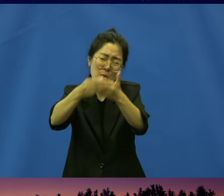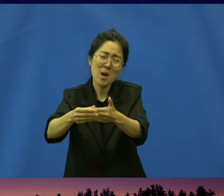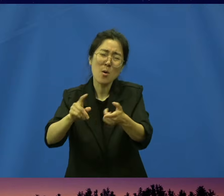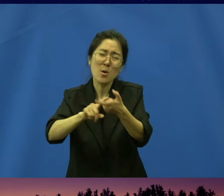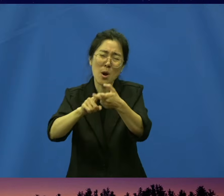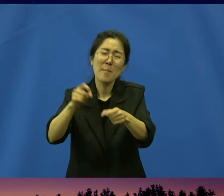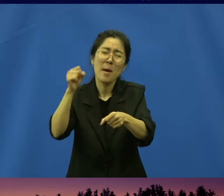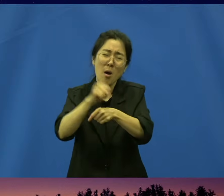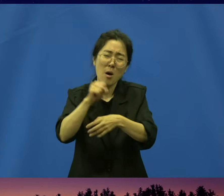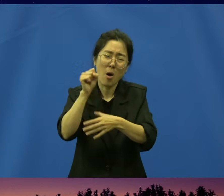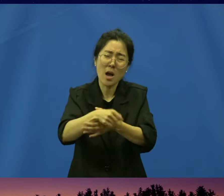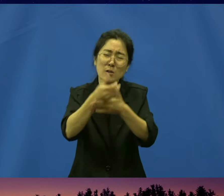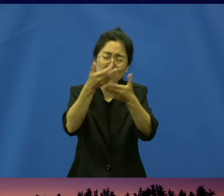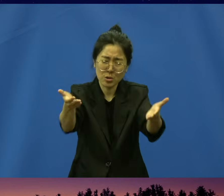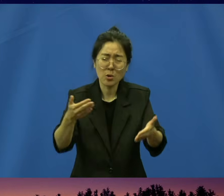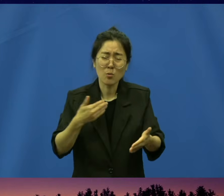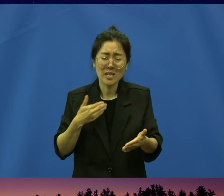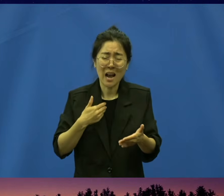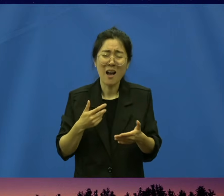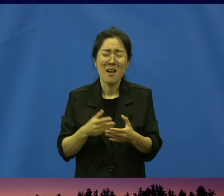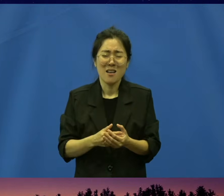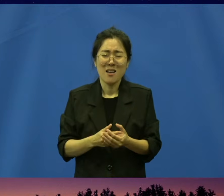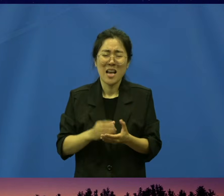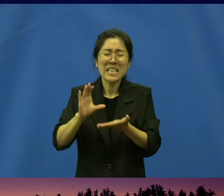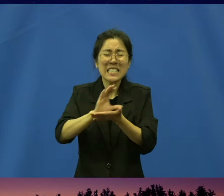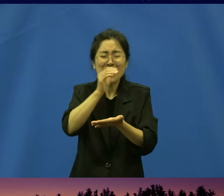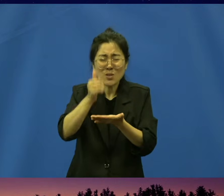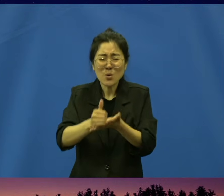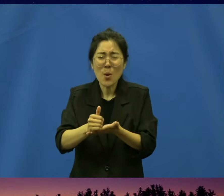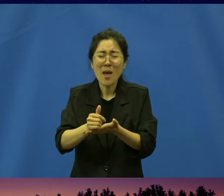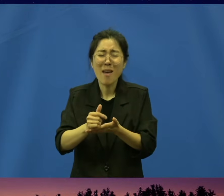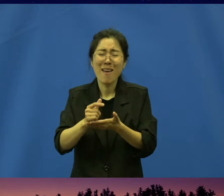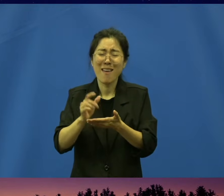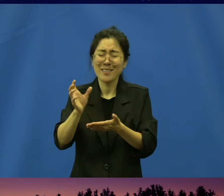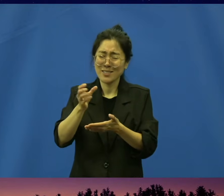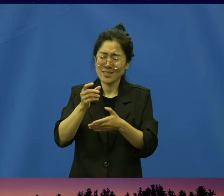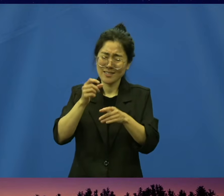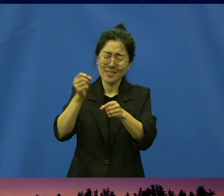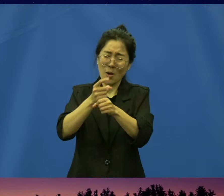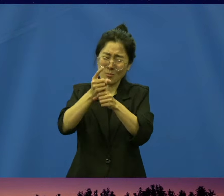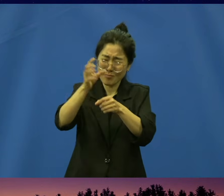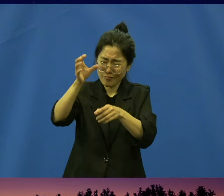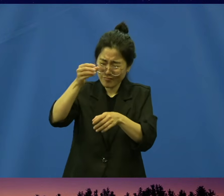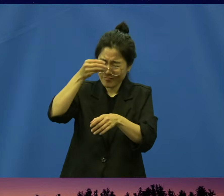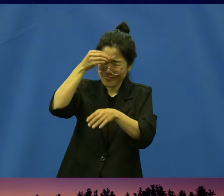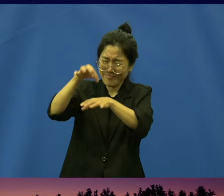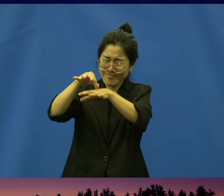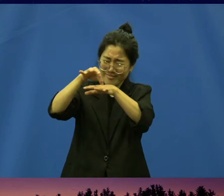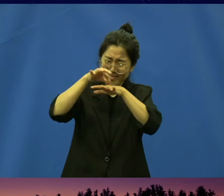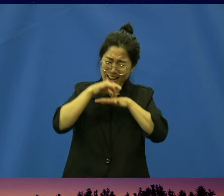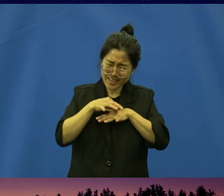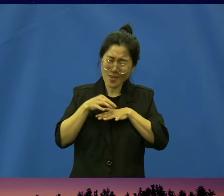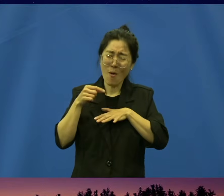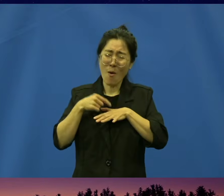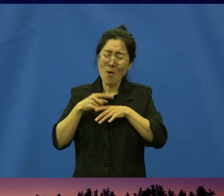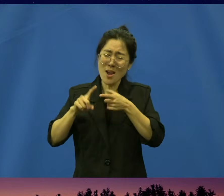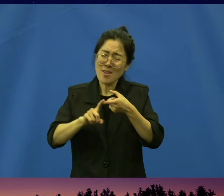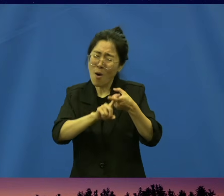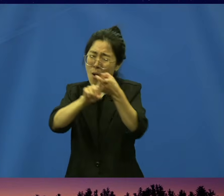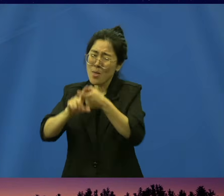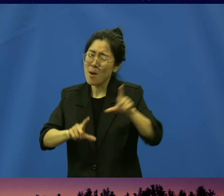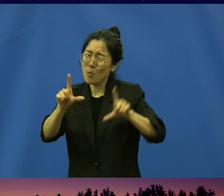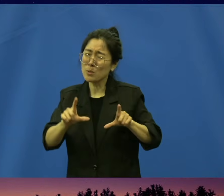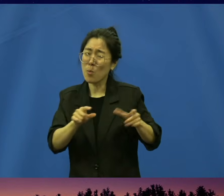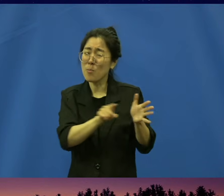바라고 기도합니다. 그리하여 우리가 그리스도의 성품으로 살 뿐만 아니라 연합된 저희를 보는 불신자들까지도